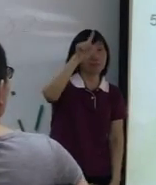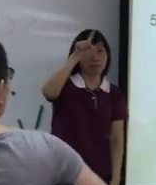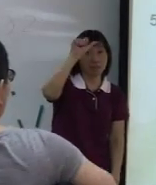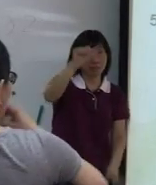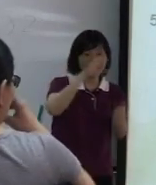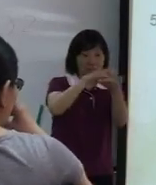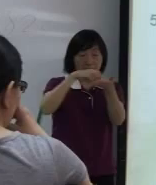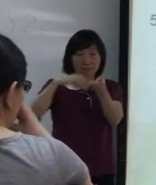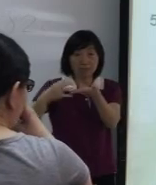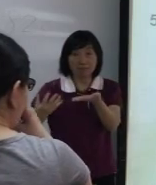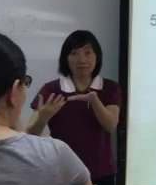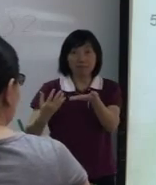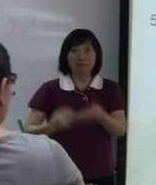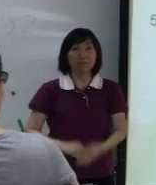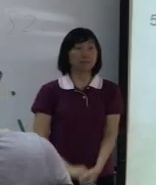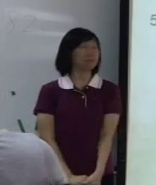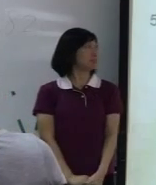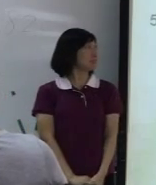9615个词汇哦。